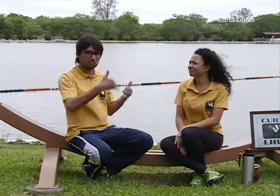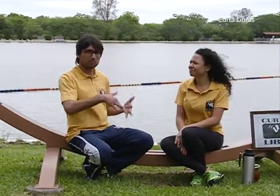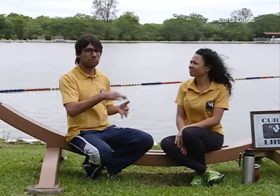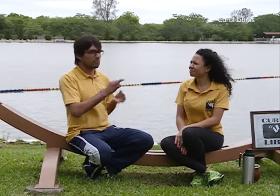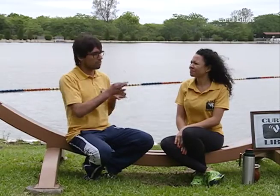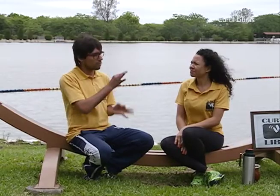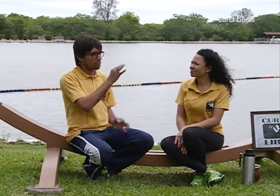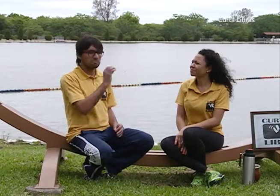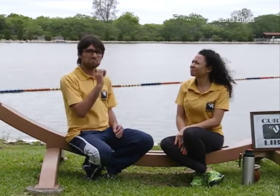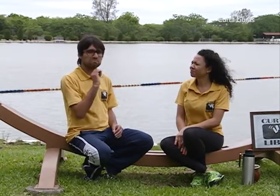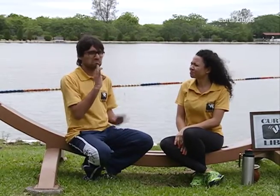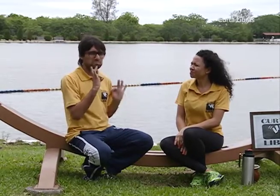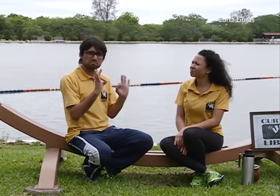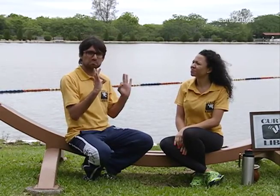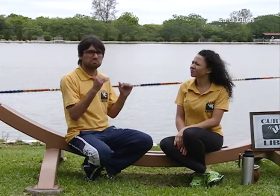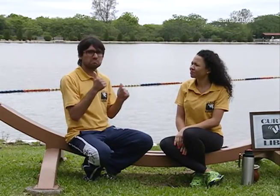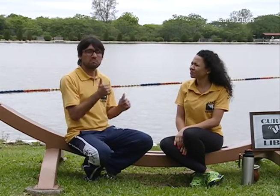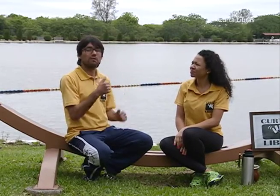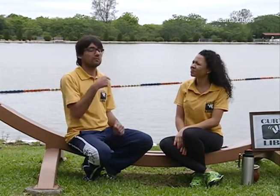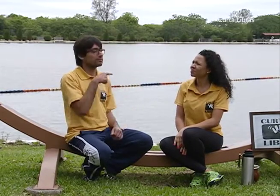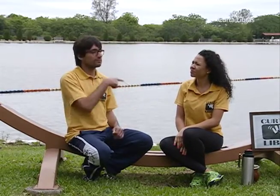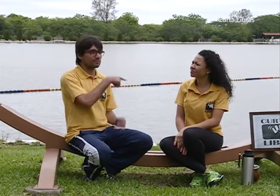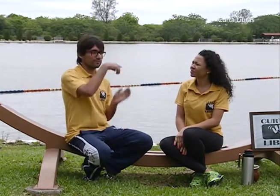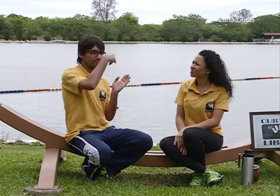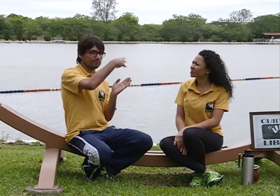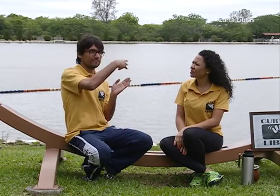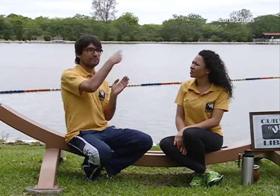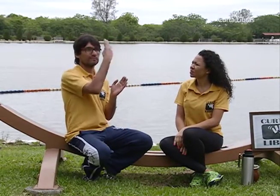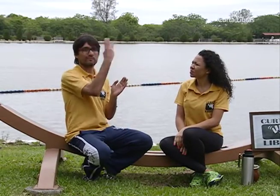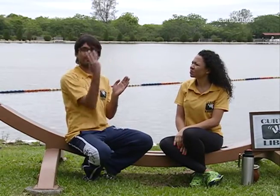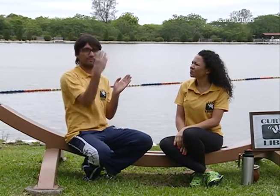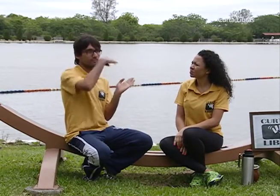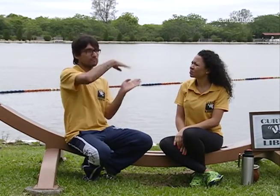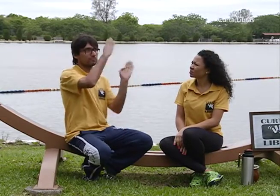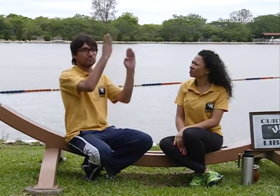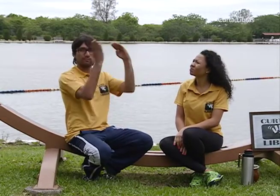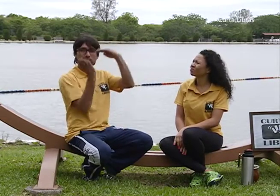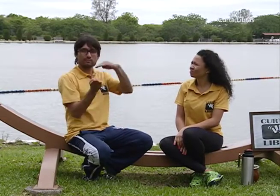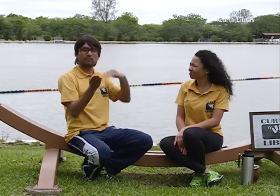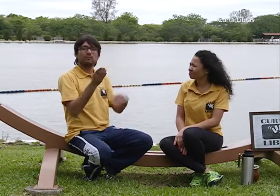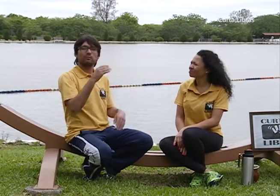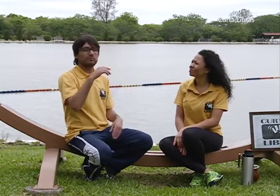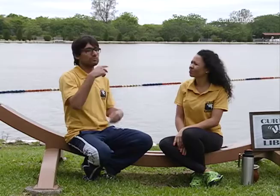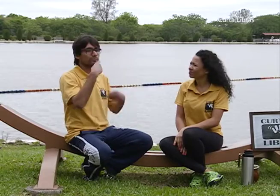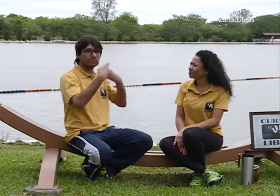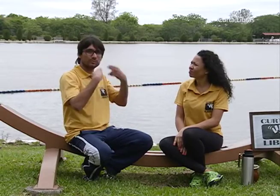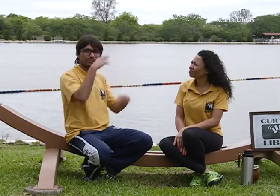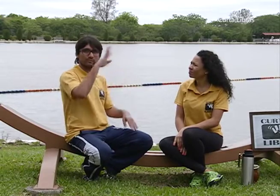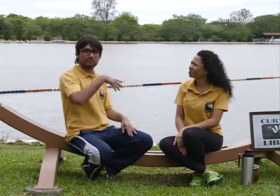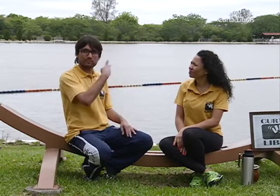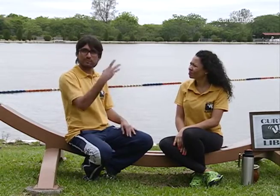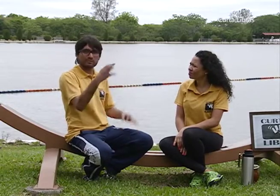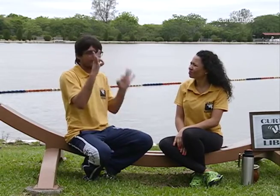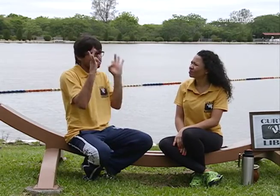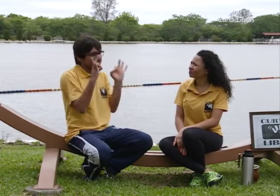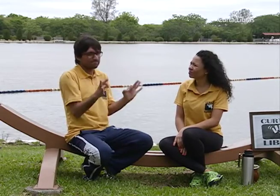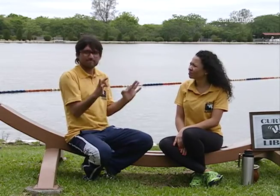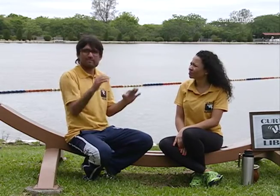Muito interessante, excelente a explicação da Érica. Essa questão da alimentação de 3 em 3 horas regulada é necessária.